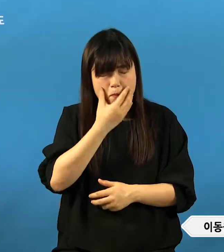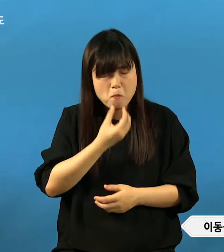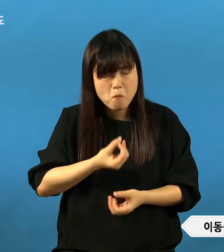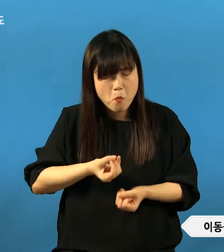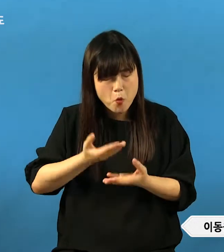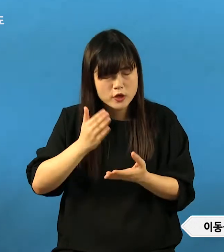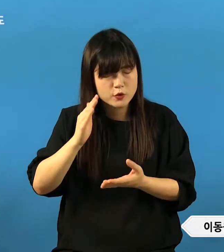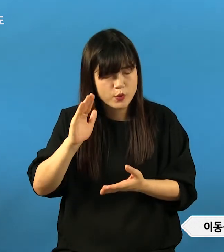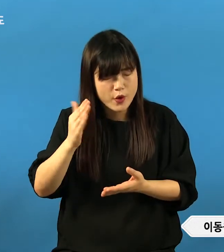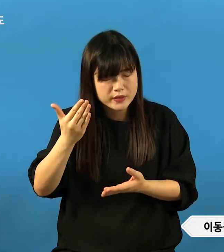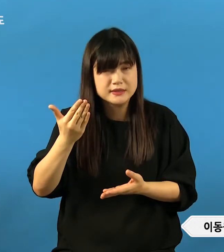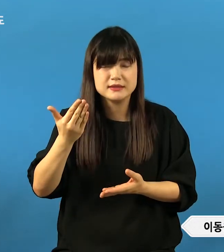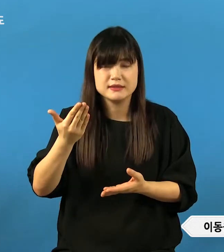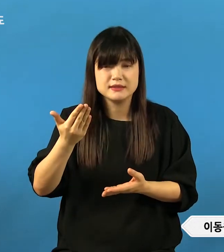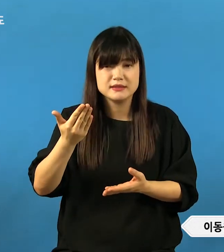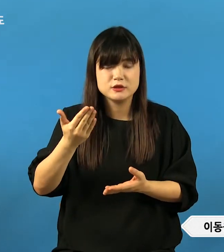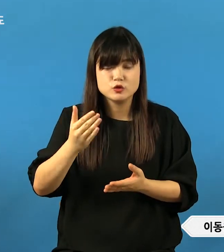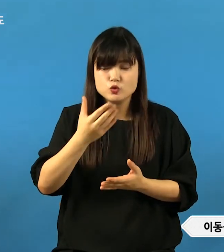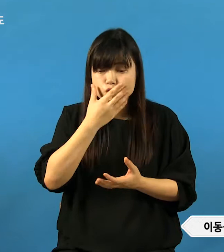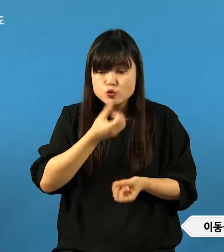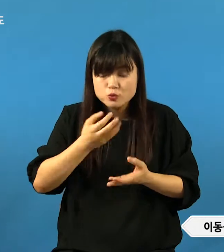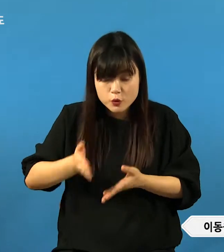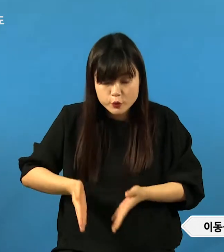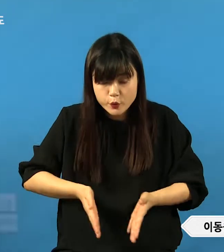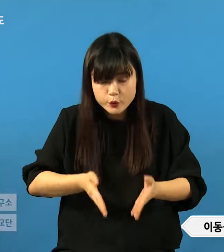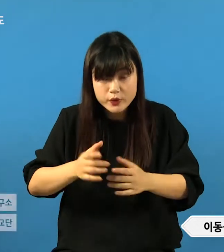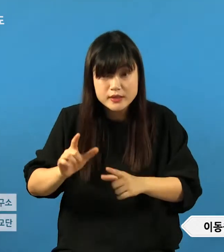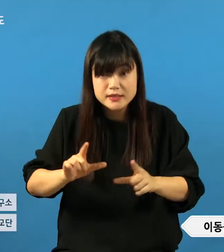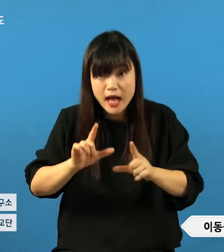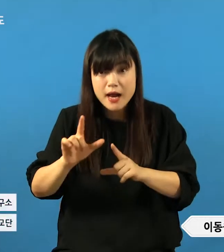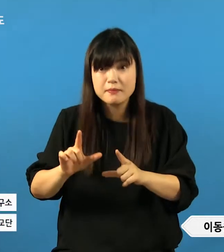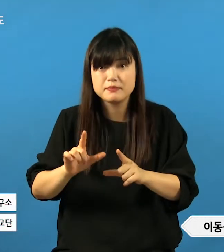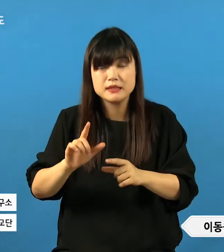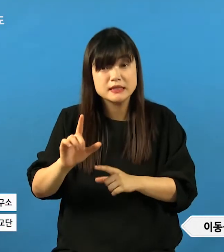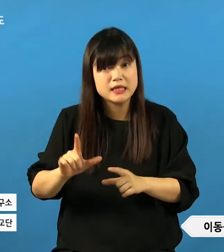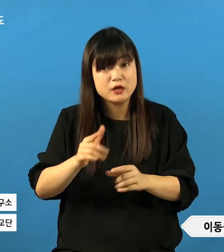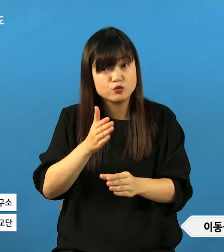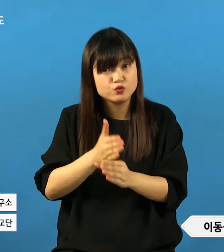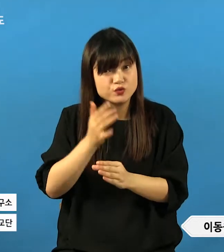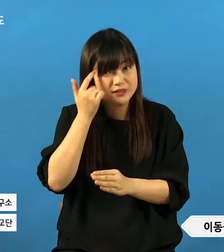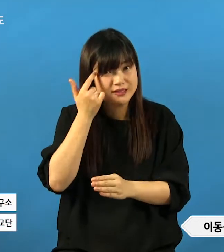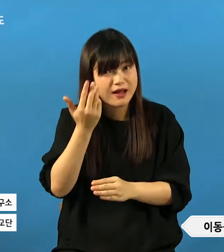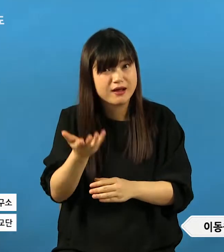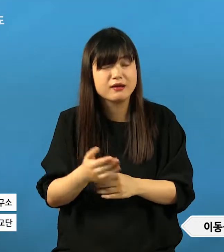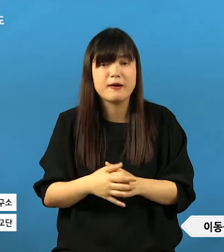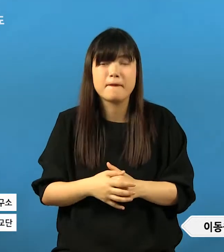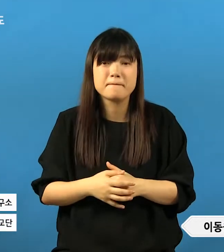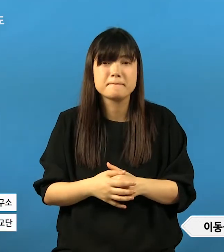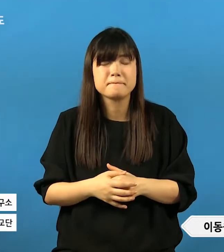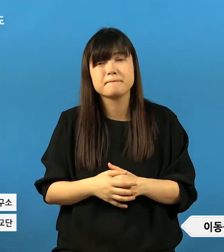복이 되어주는 이 축복의 통로의 삶, 그 삶을 살고 있는가요?